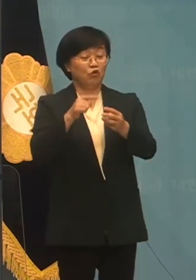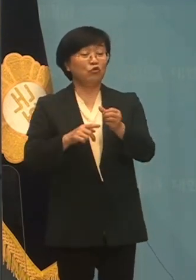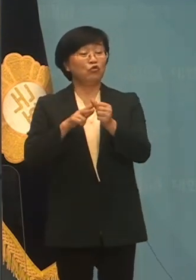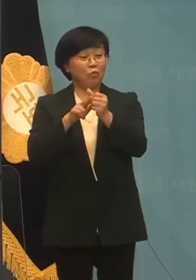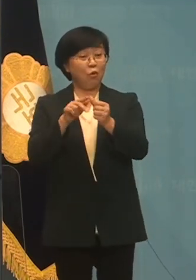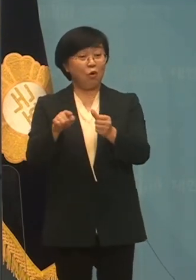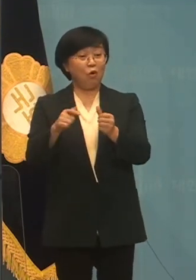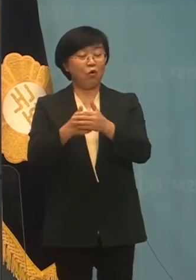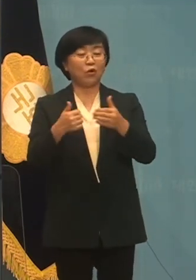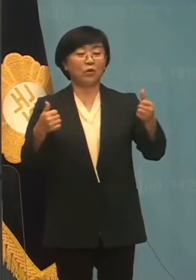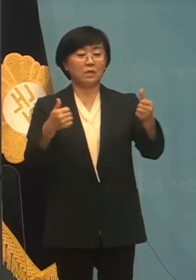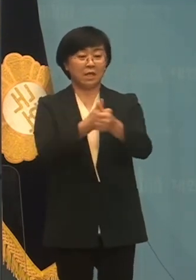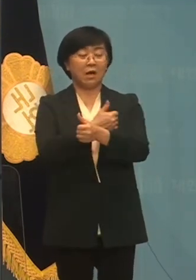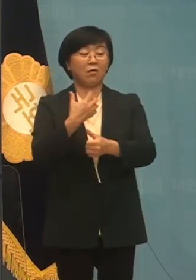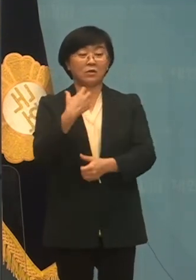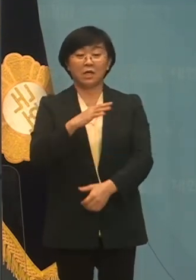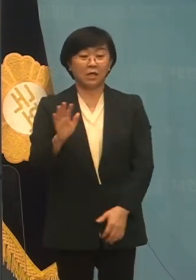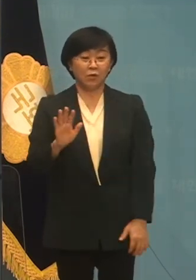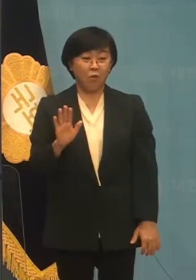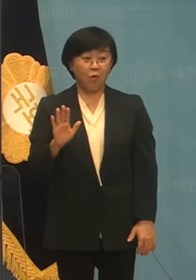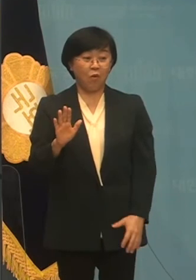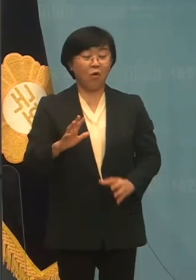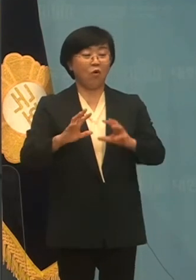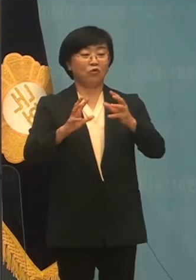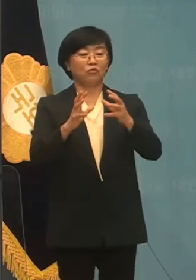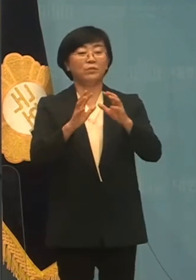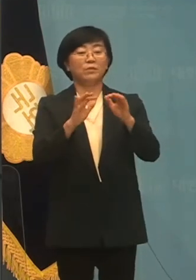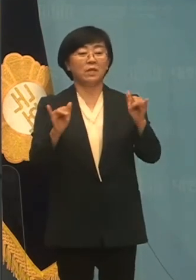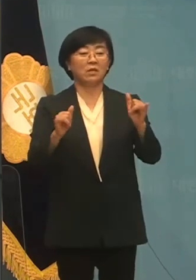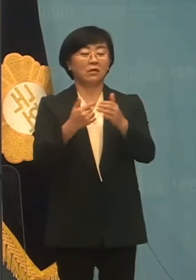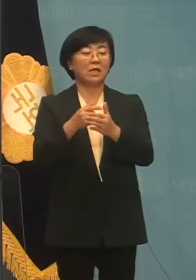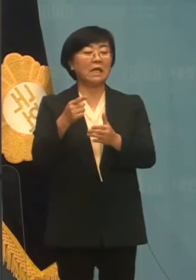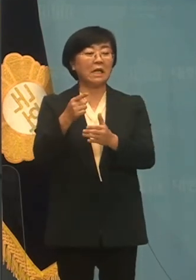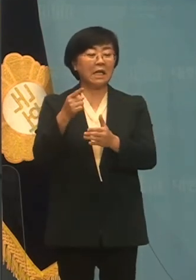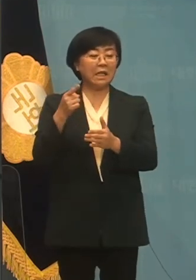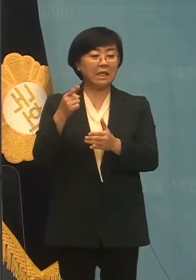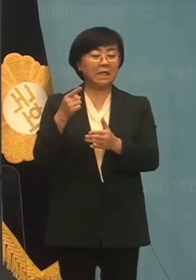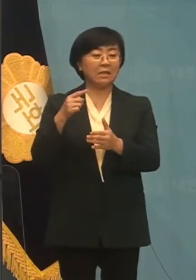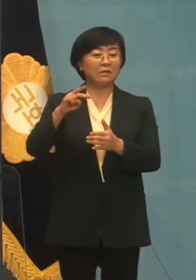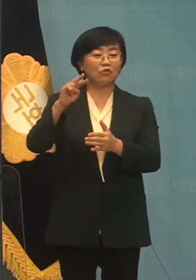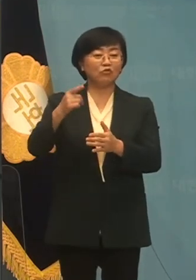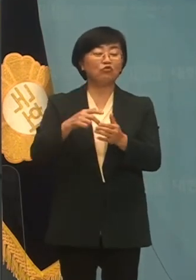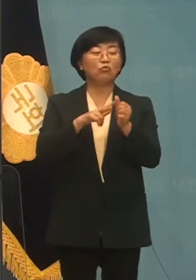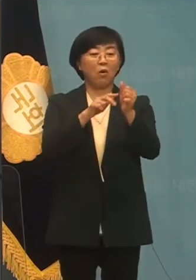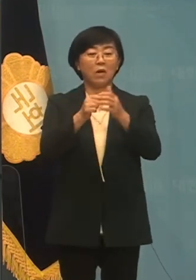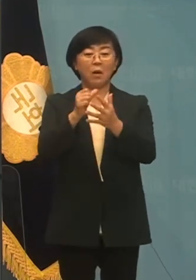교체가 걱정이 아니라 국민 여론 1등 후보의 주장대로